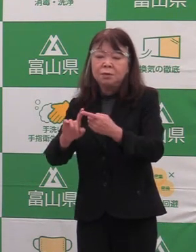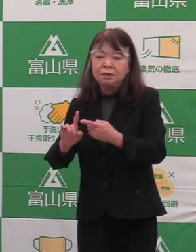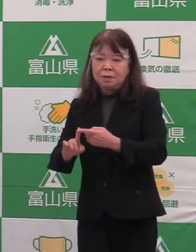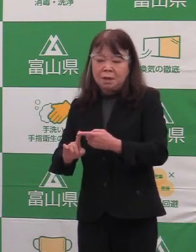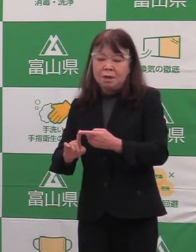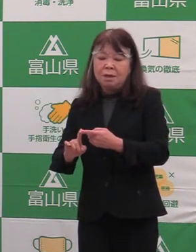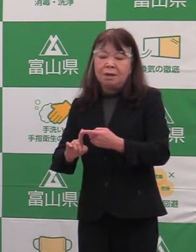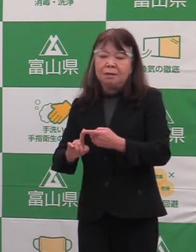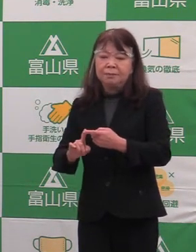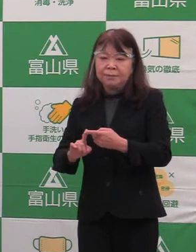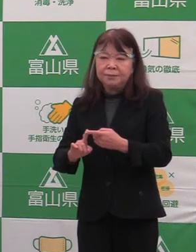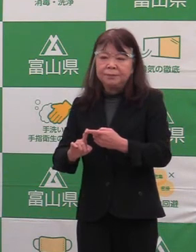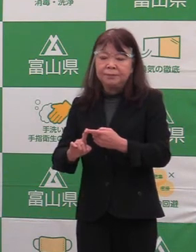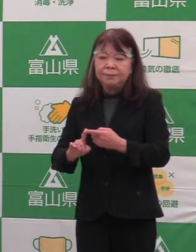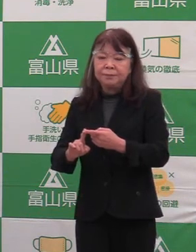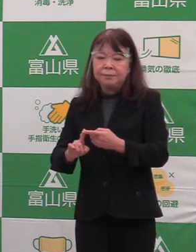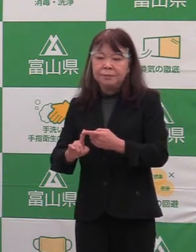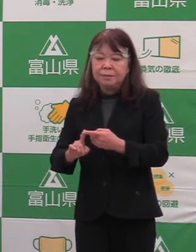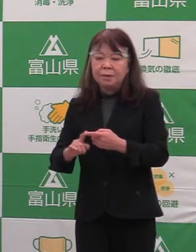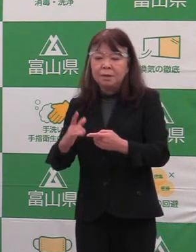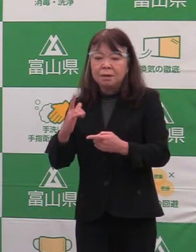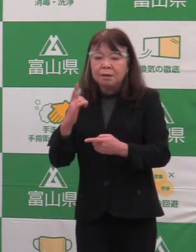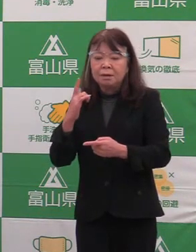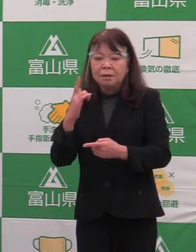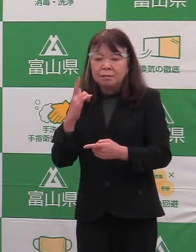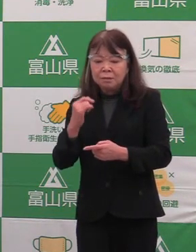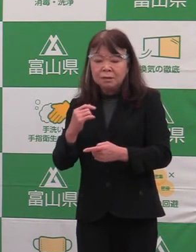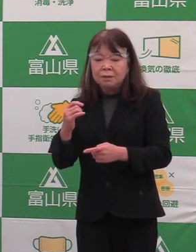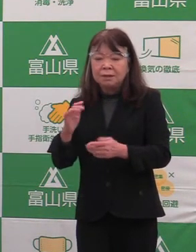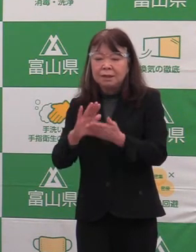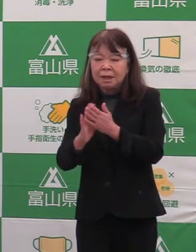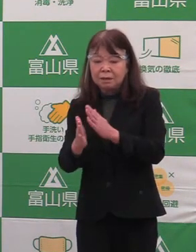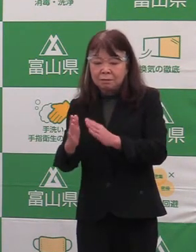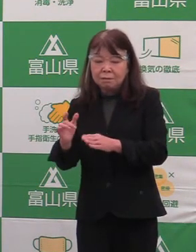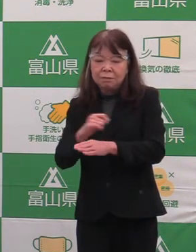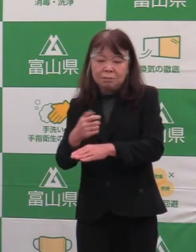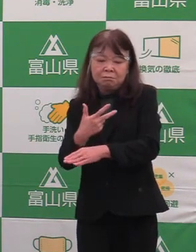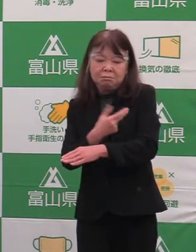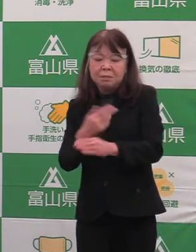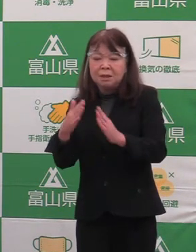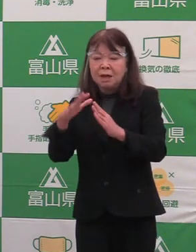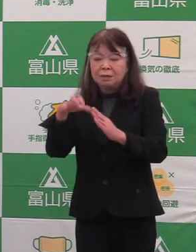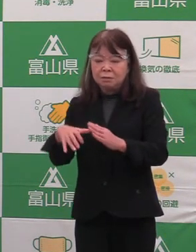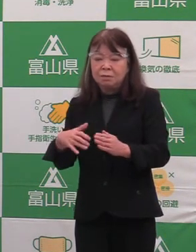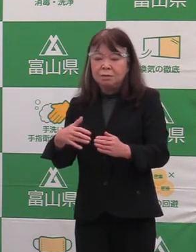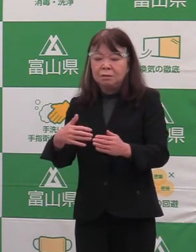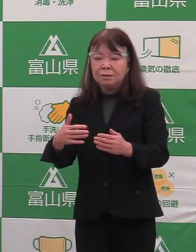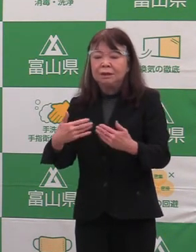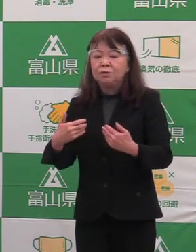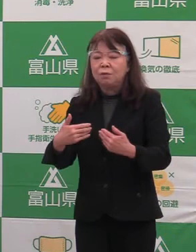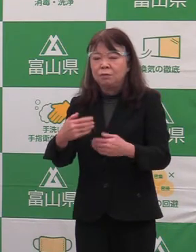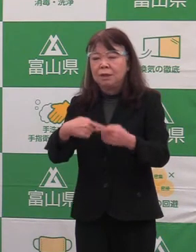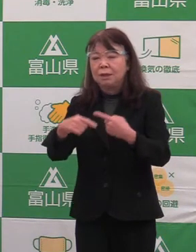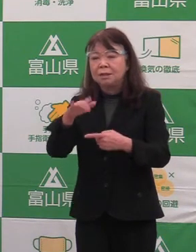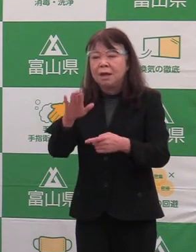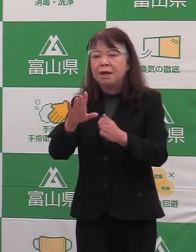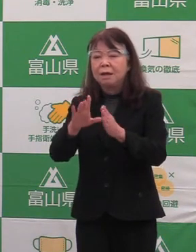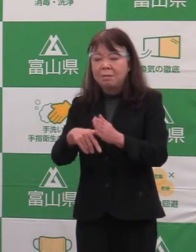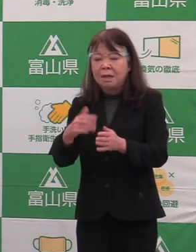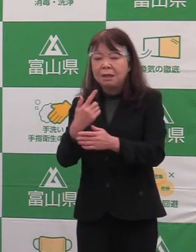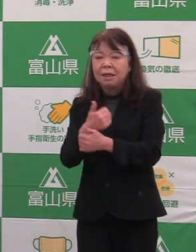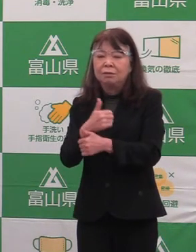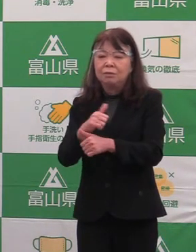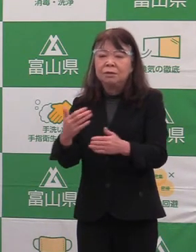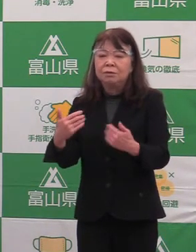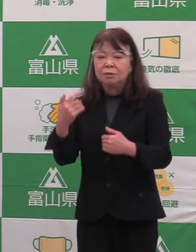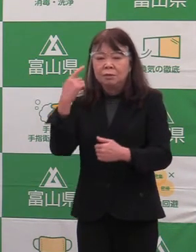を見ながらですね、もし早め特設会場も早いニーズがあるとしたら、それは検討しなければならないと考えます